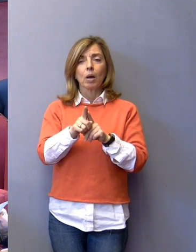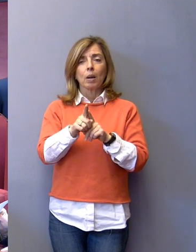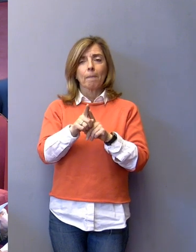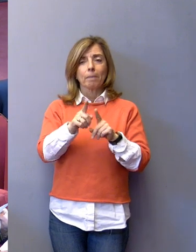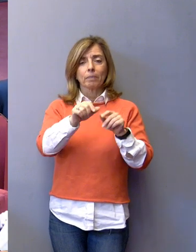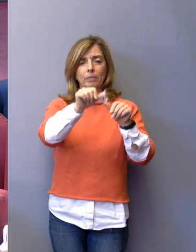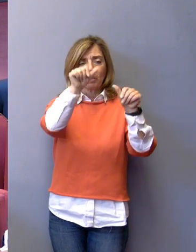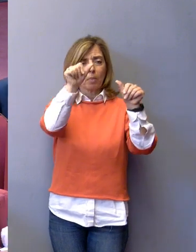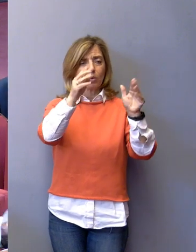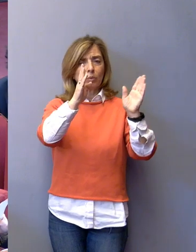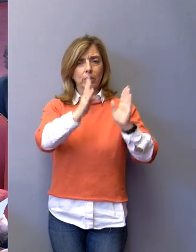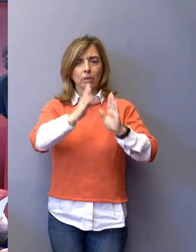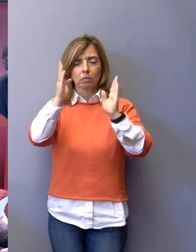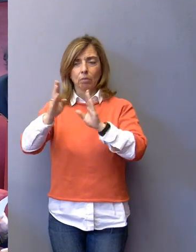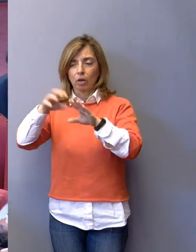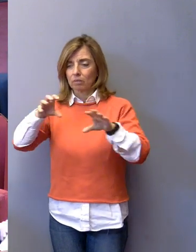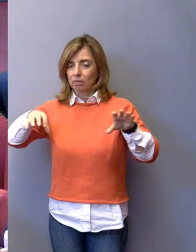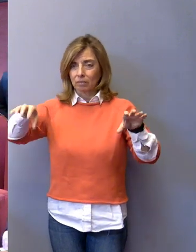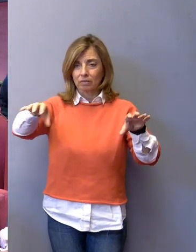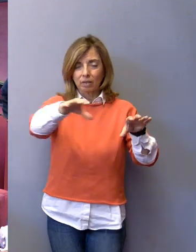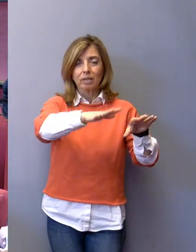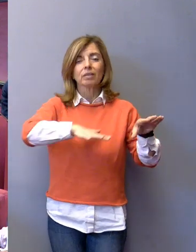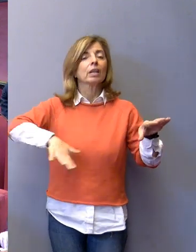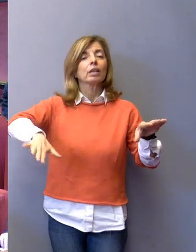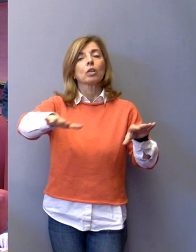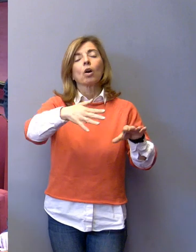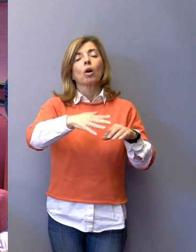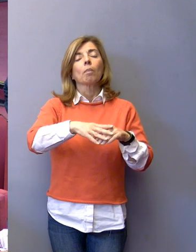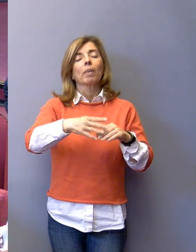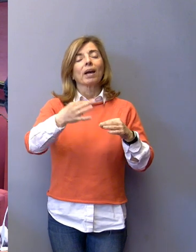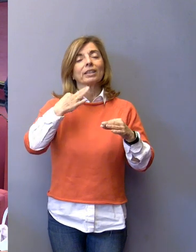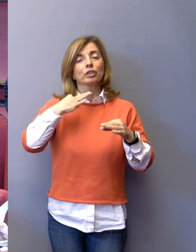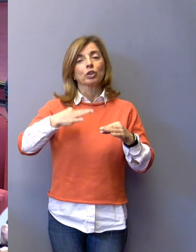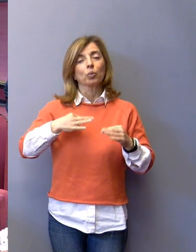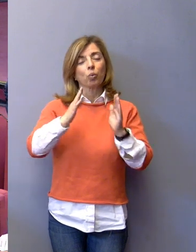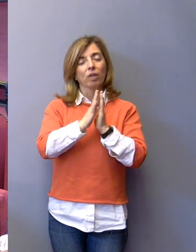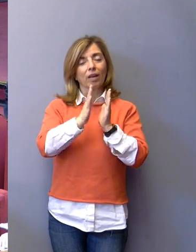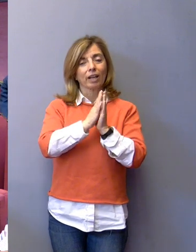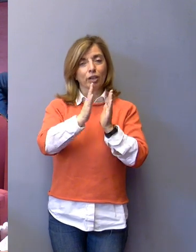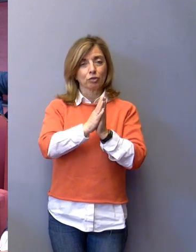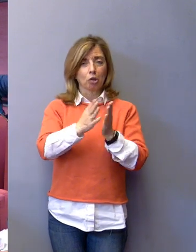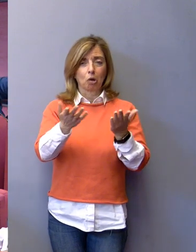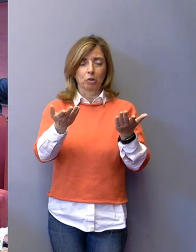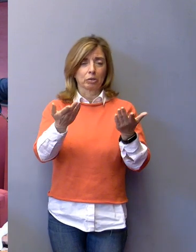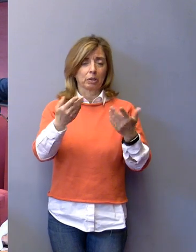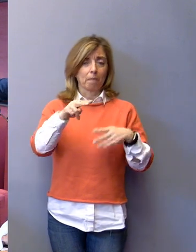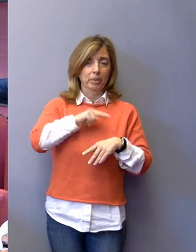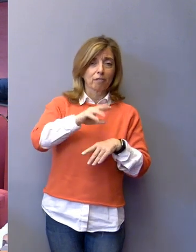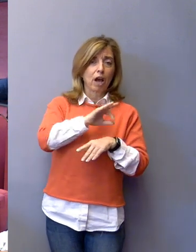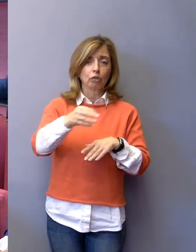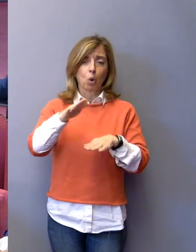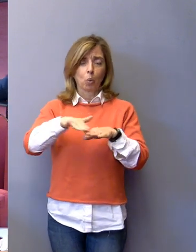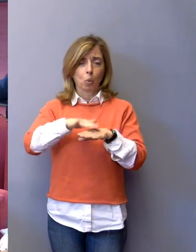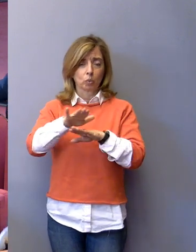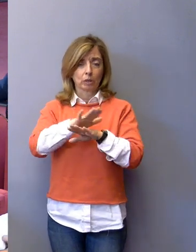privati o di istituti religiosi dismessi on disuso e considerato che verrebbero svincolati dalla funzione e servizi dal